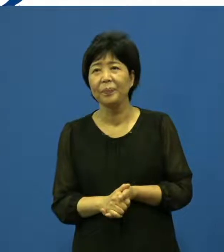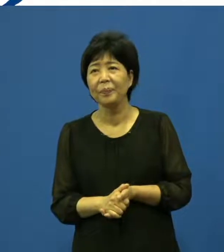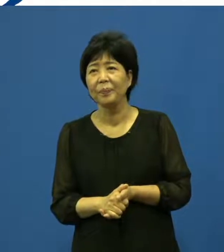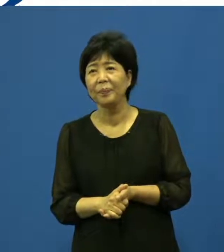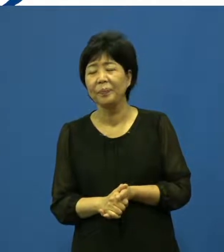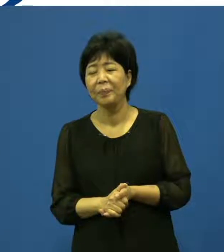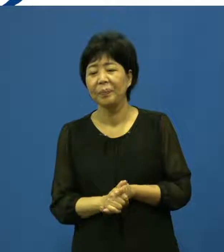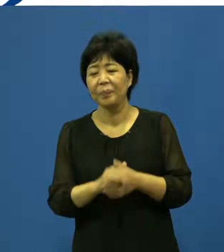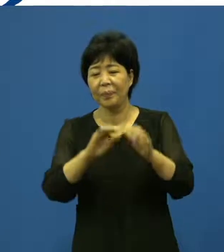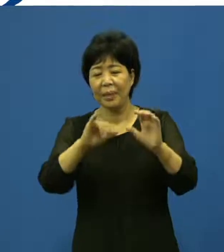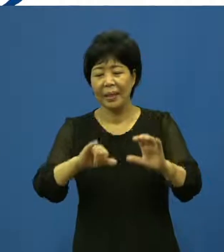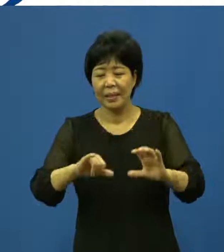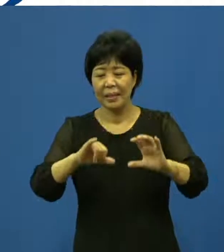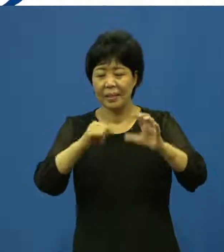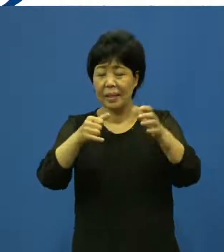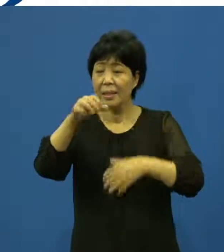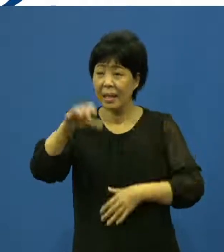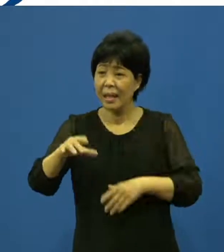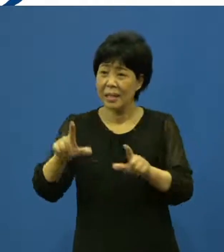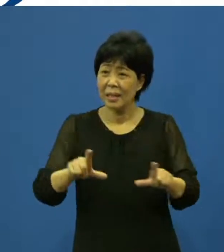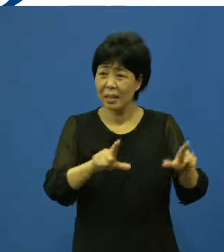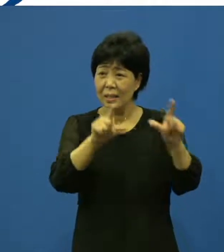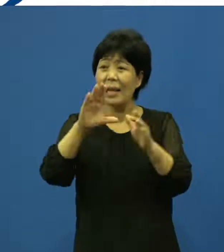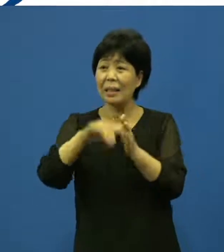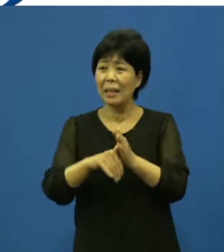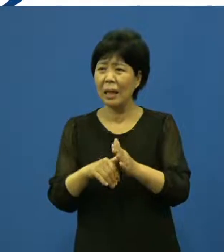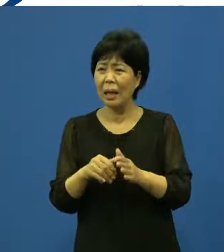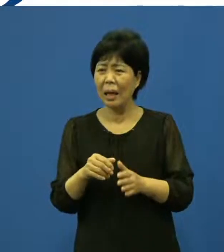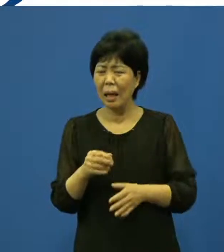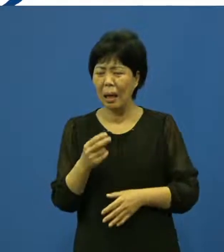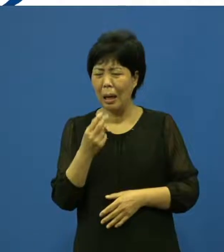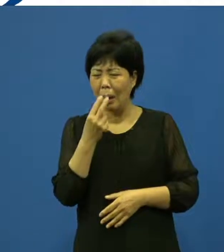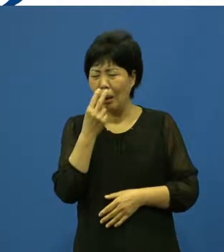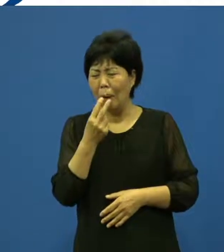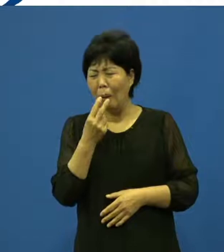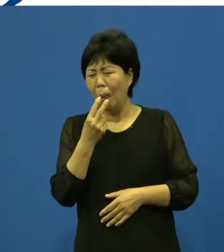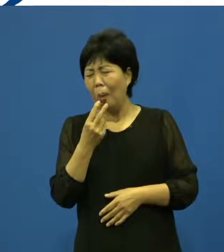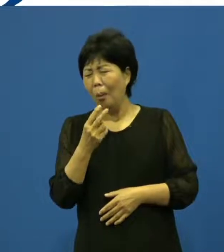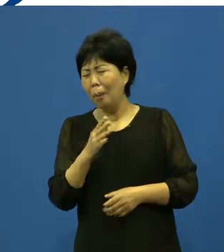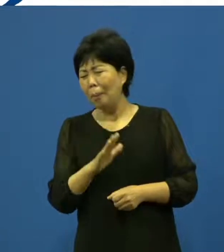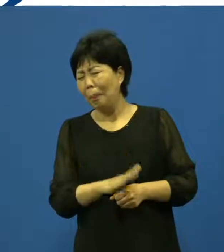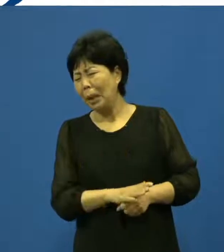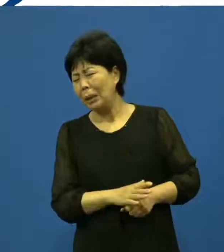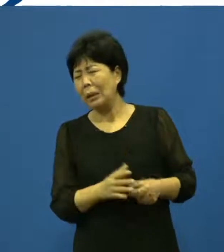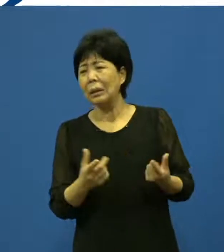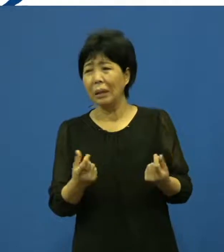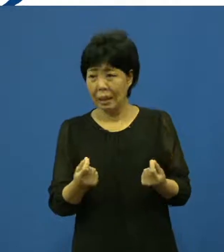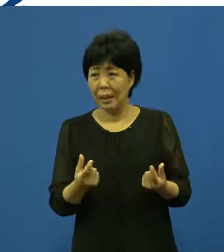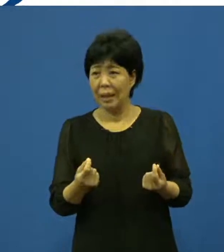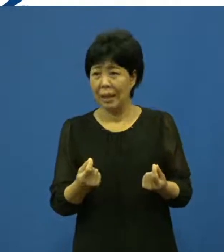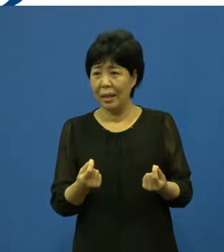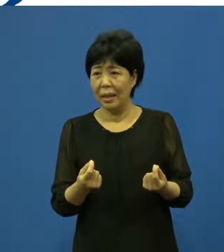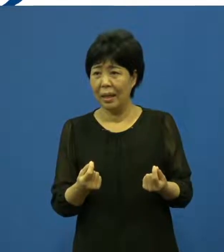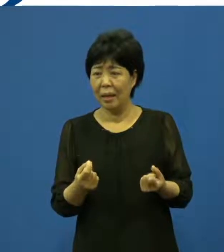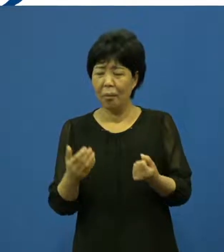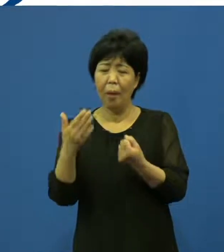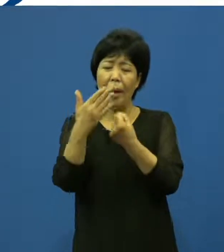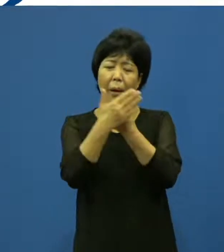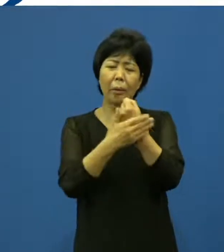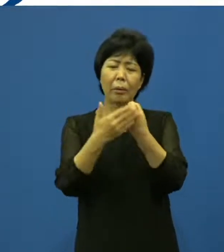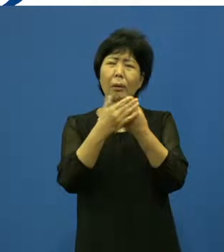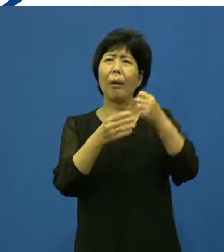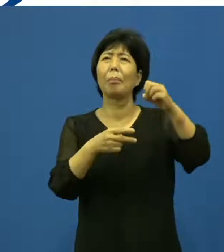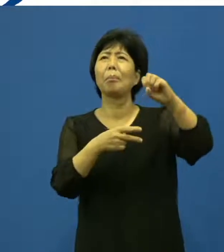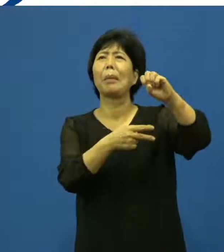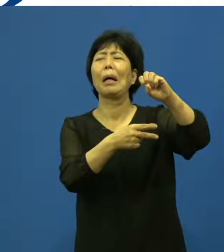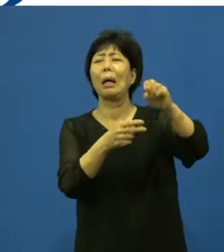여러분, 세상에서 살아갈 때 우리는 숨 막혔던 이유가 뭘까요? 세상에 들어가면 숨 막히잖아요. 은혜가 없어. 은혜가 없어.